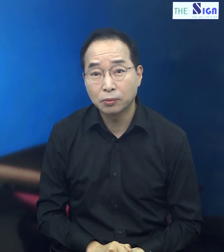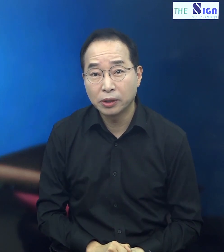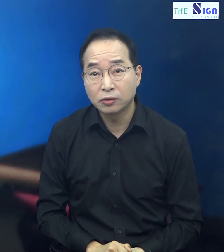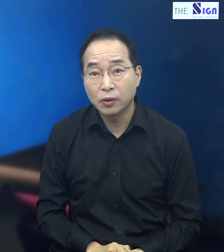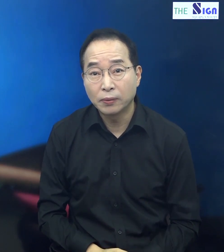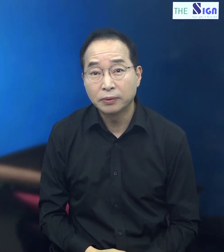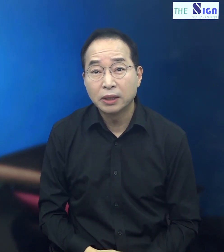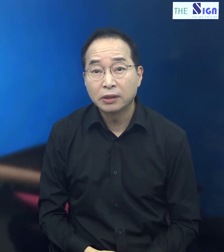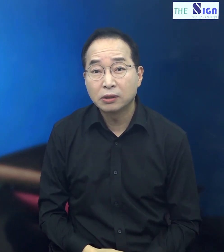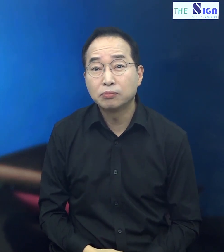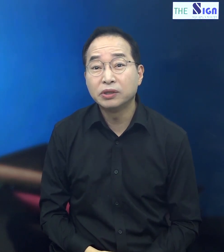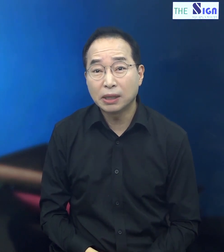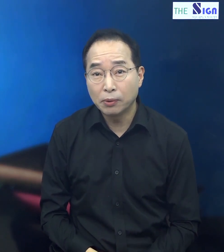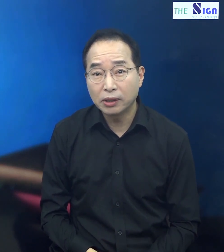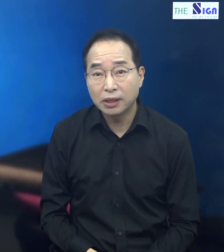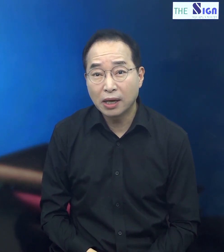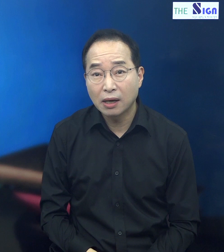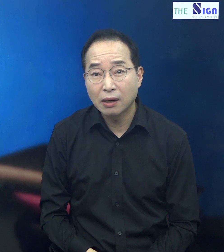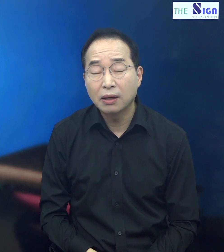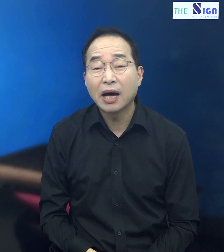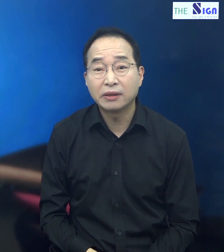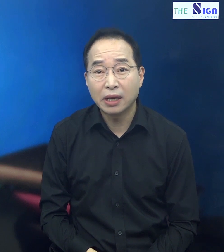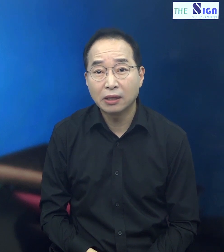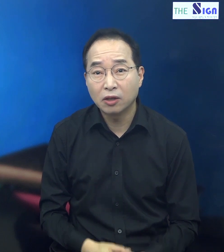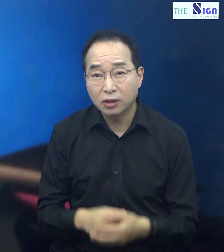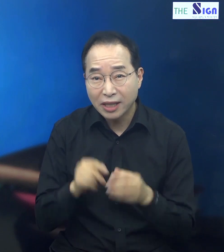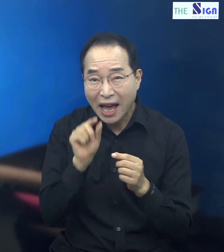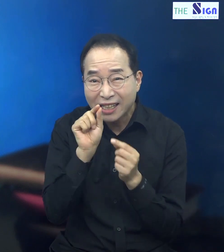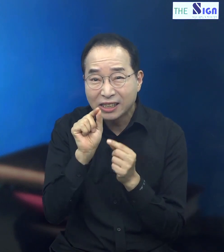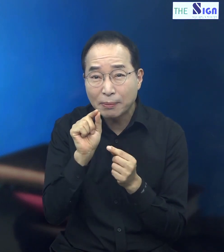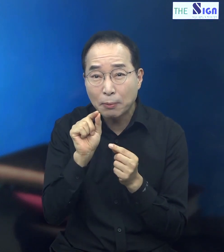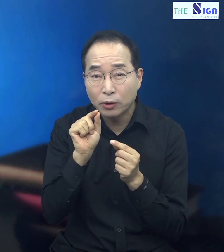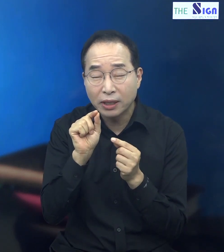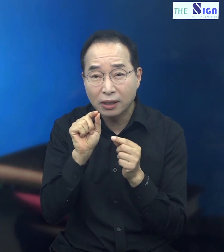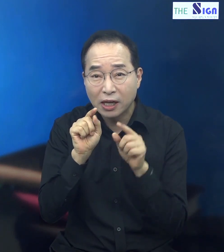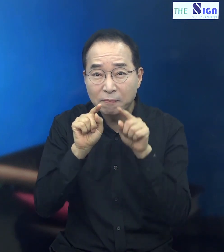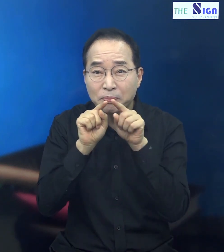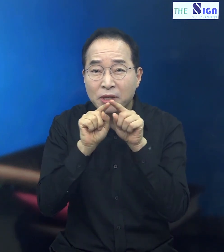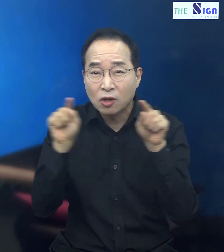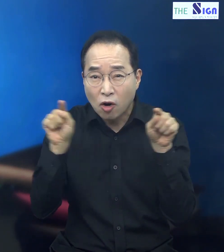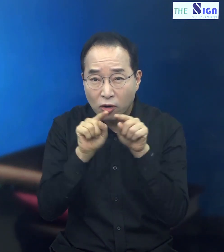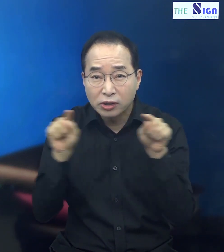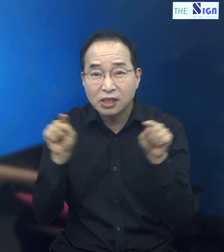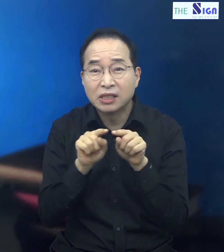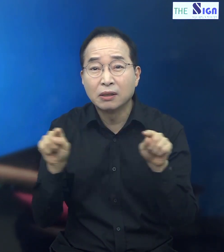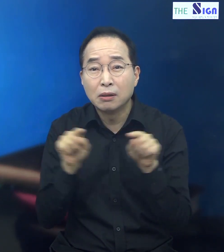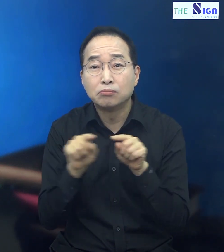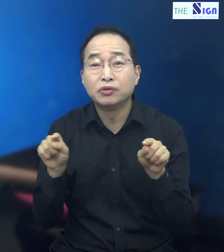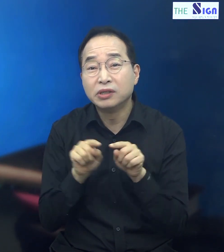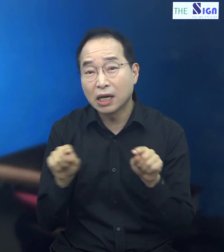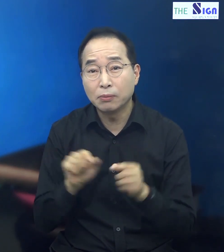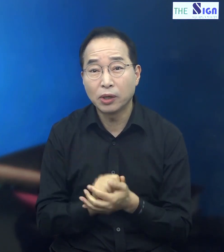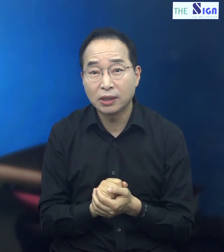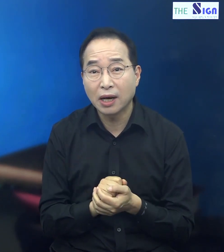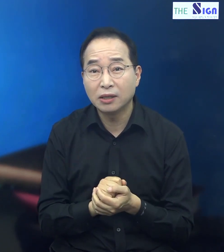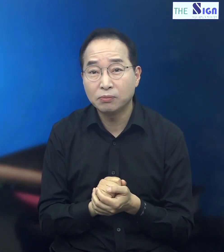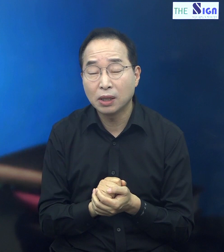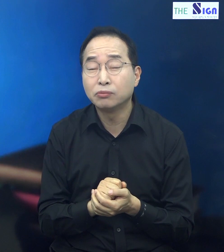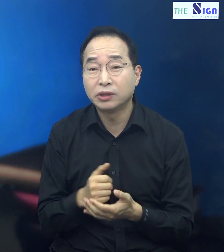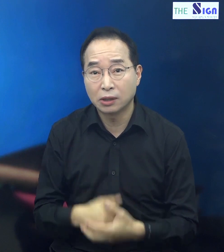보냈죠. 그래서 문자 보낸다 한다는 거는 한 글자만 보는 게 아니라 여러 이제 문장을 보낸다는 의미의 문자를 좀